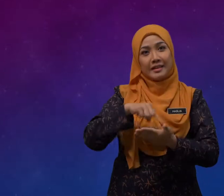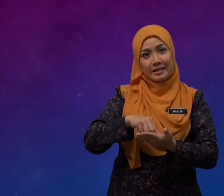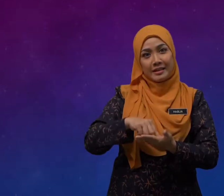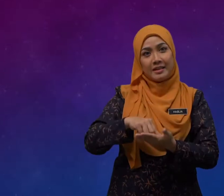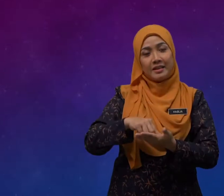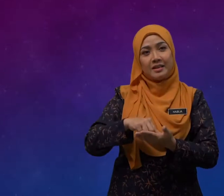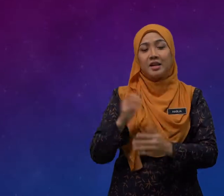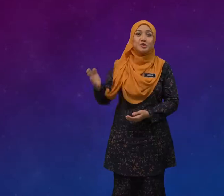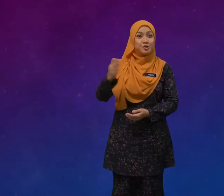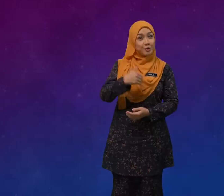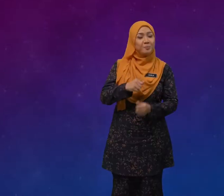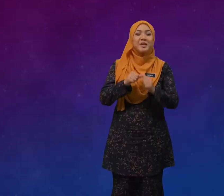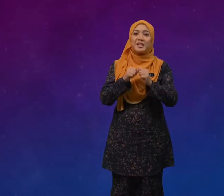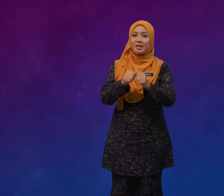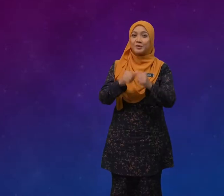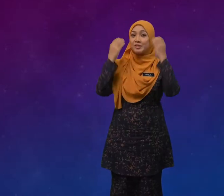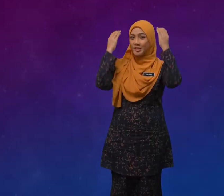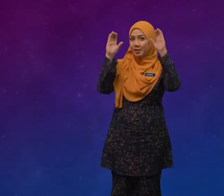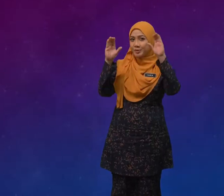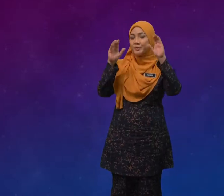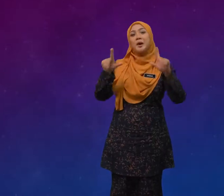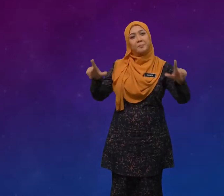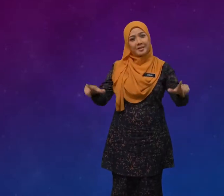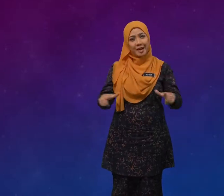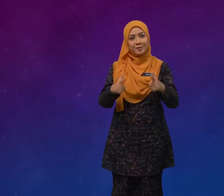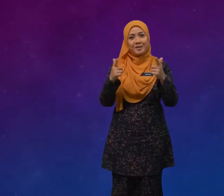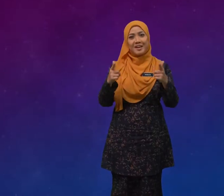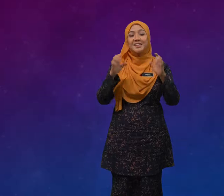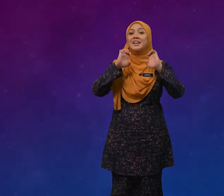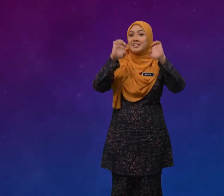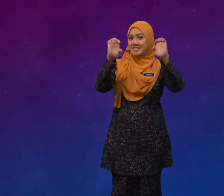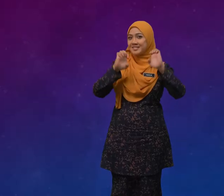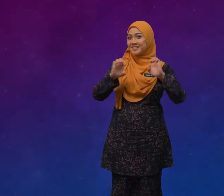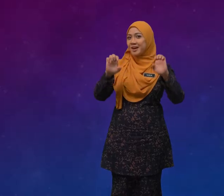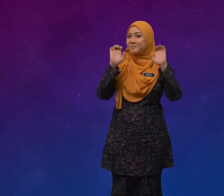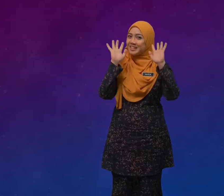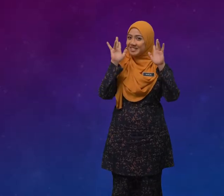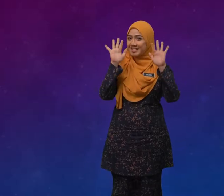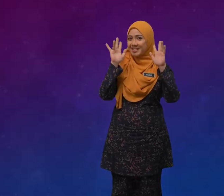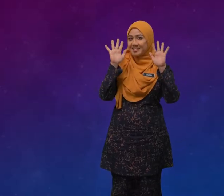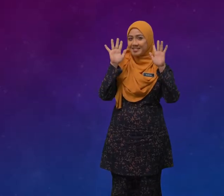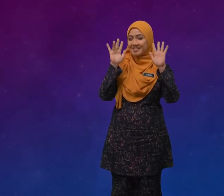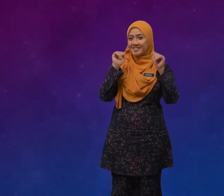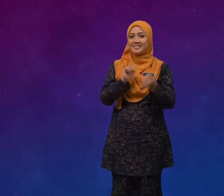ini, jom ikut cikgu melakukan senaman jari.